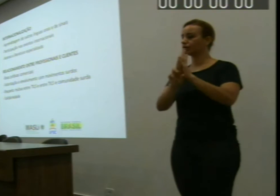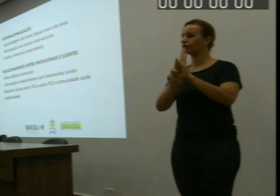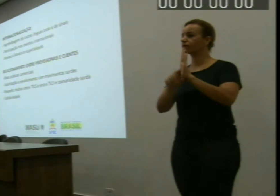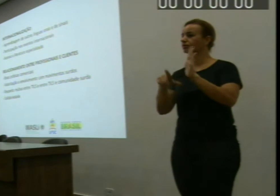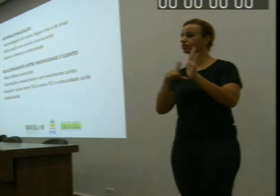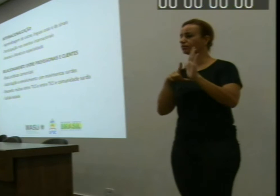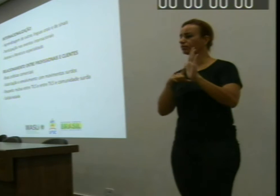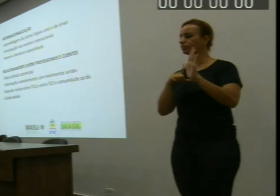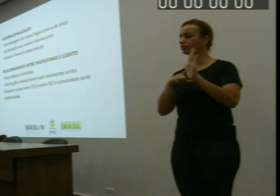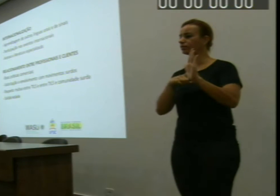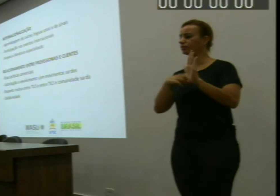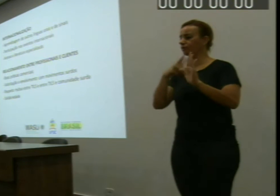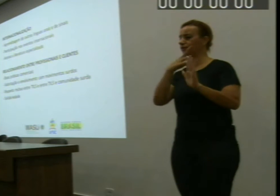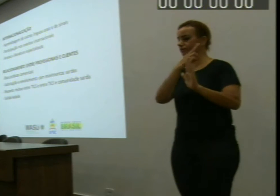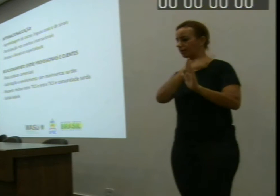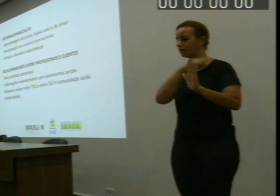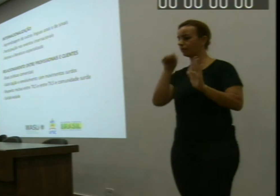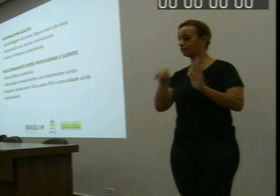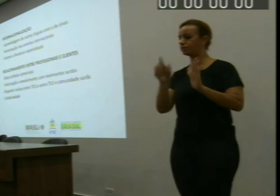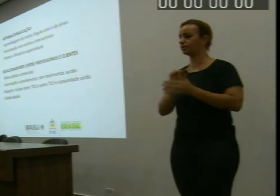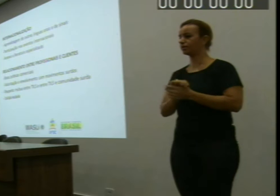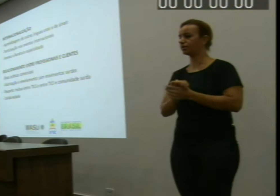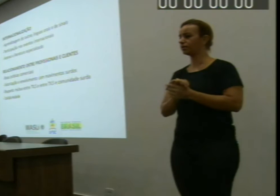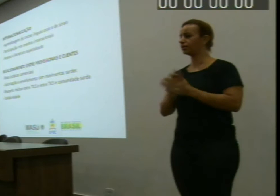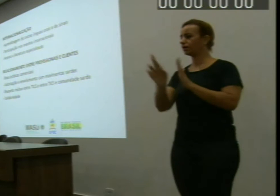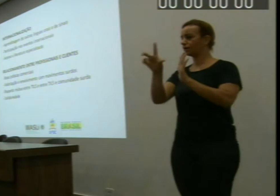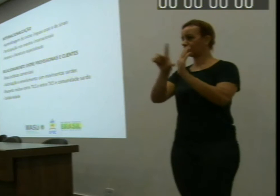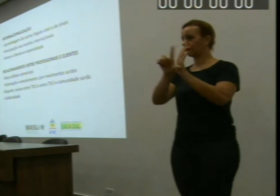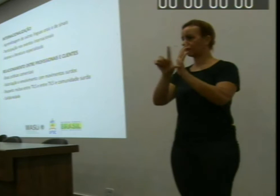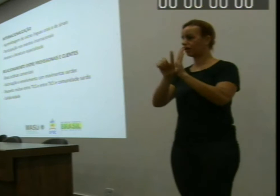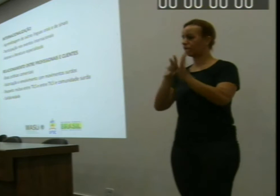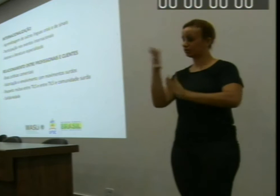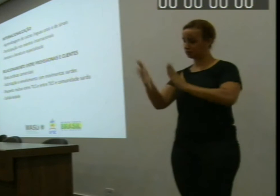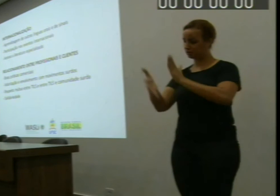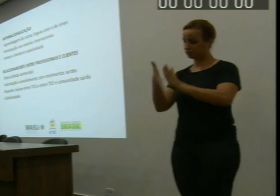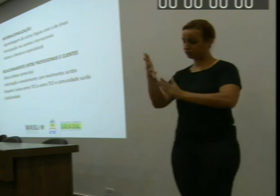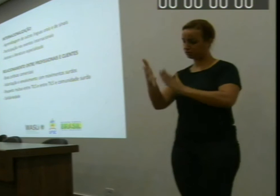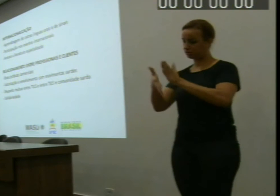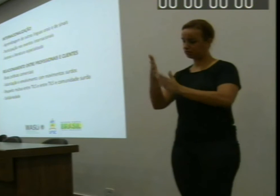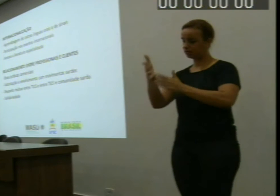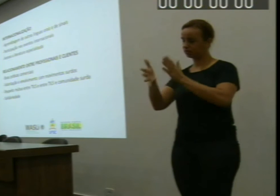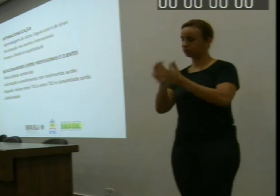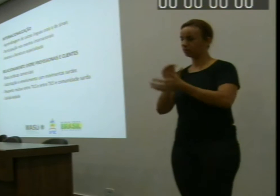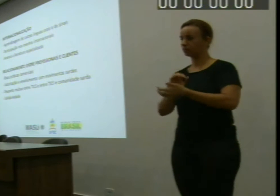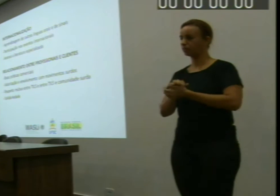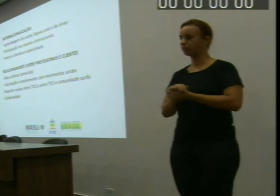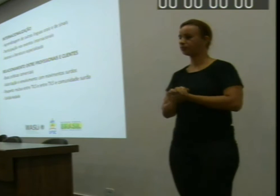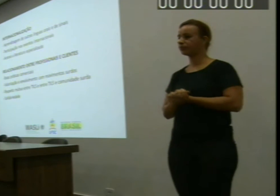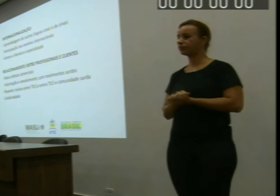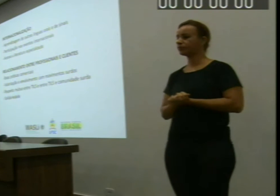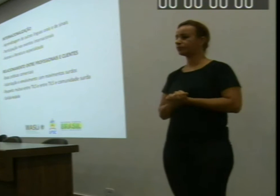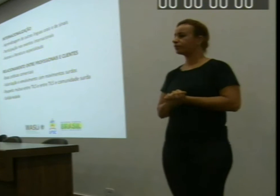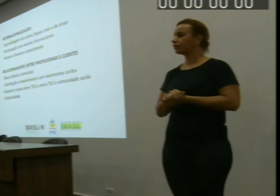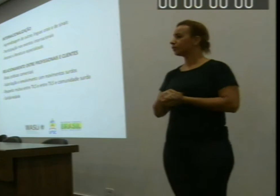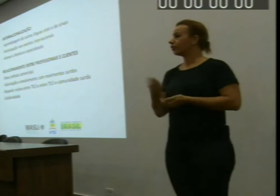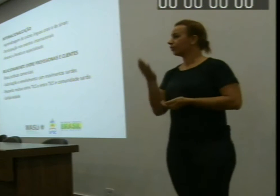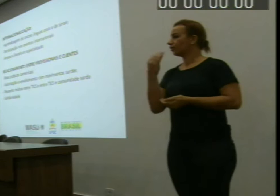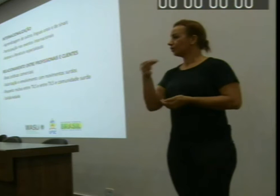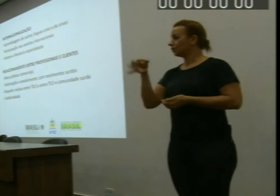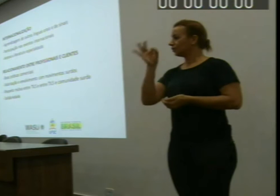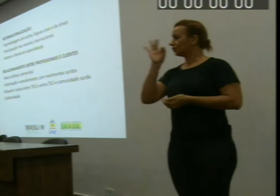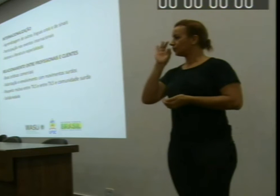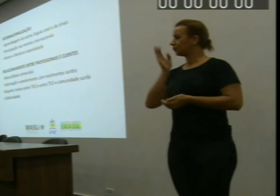e que se Estabeleça um cronograma de inserção da libras certo vamos Coffe Break